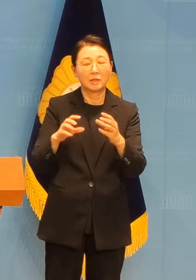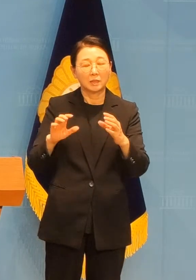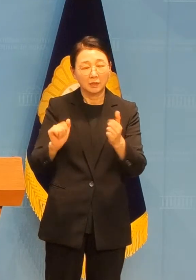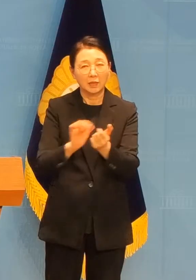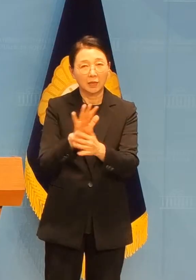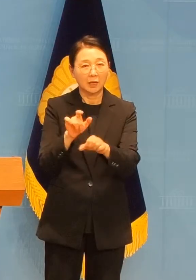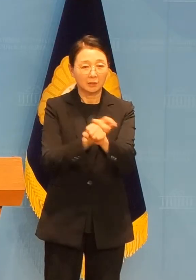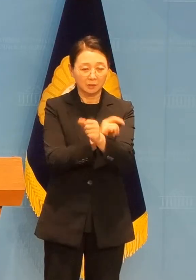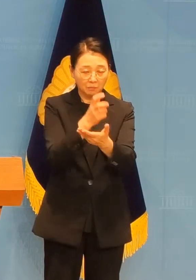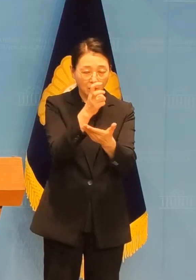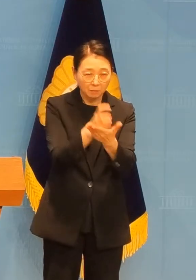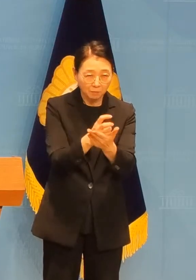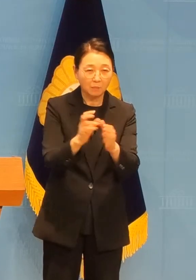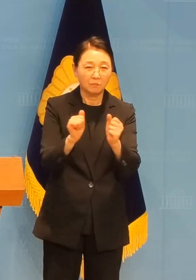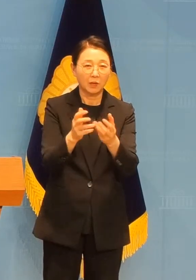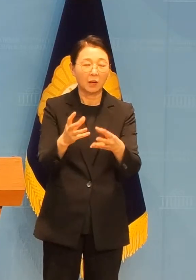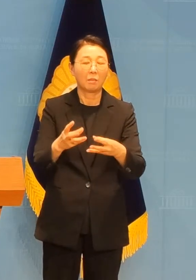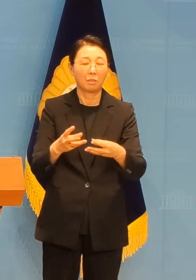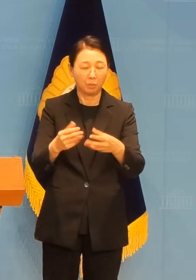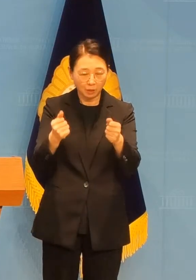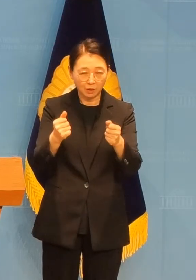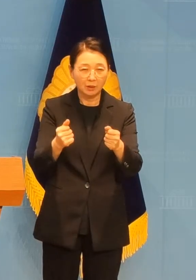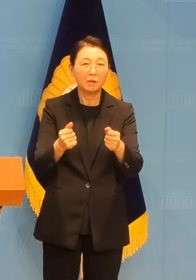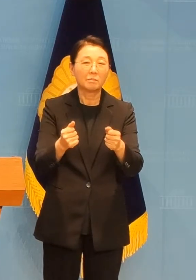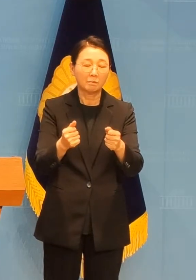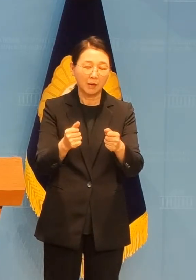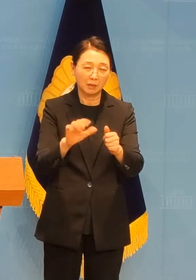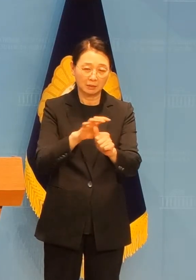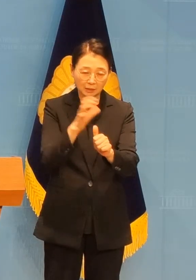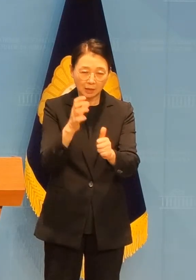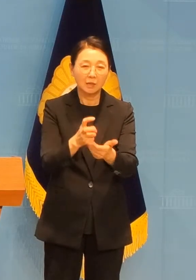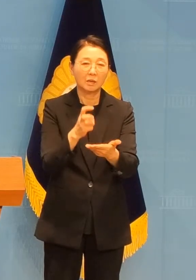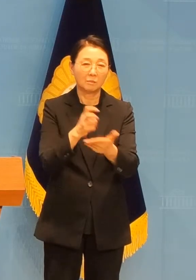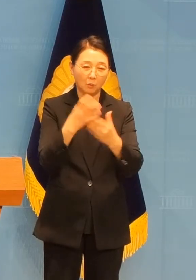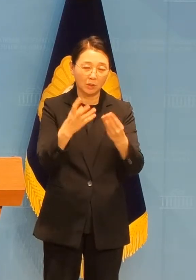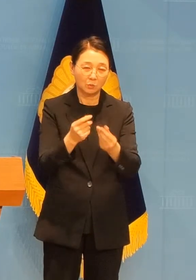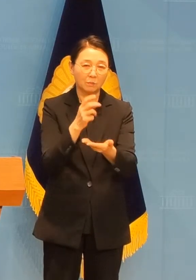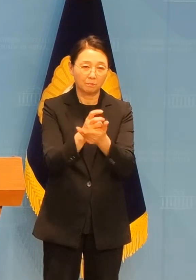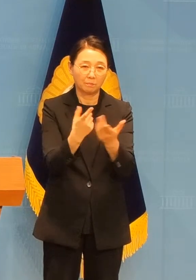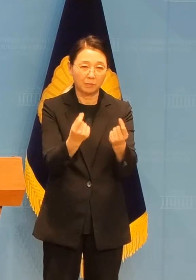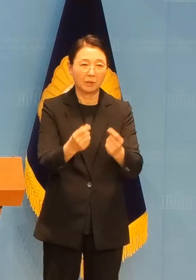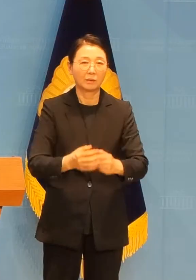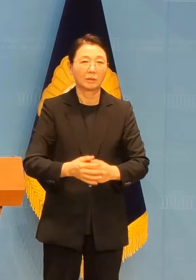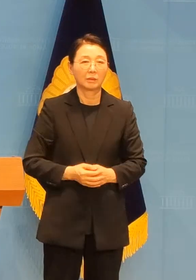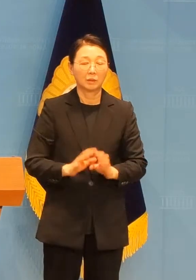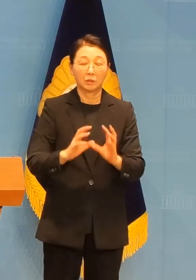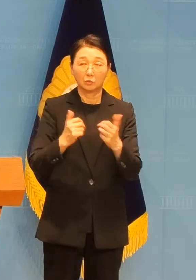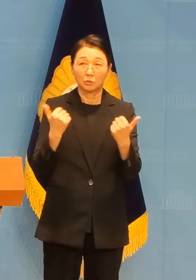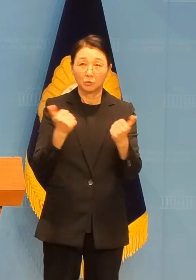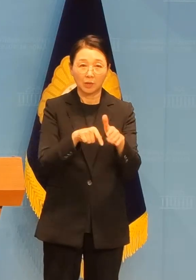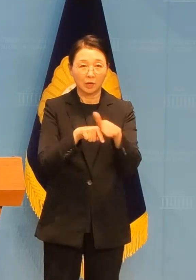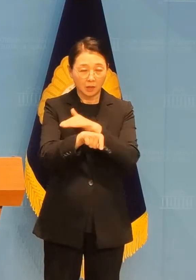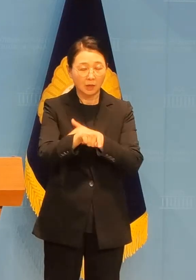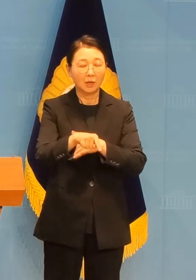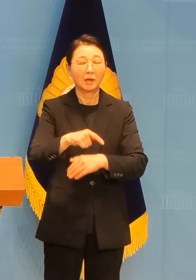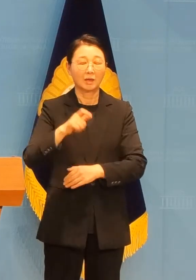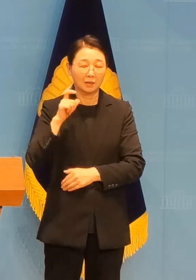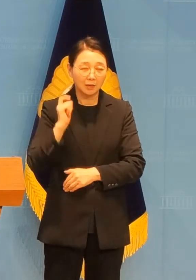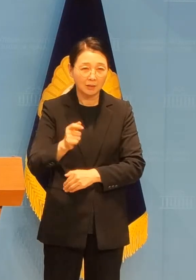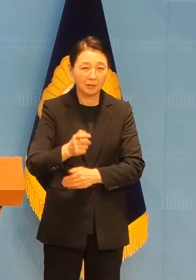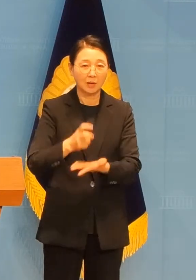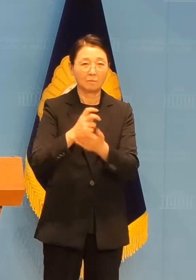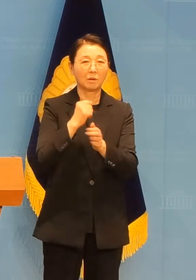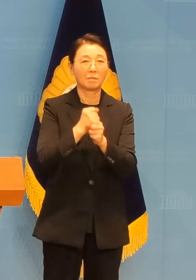특별법과 내란 종식 8법 등의 내란 완전 종식법입니다. 국회가 나서서 강력한 입법